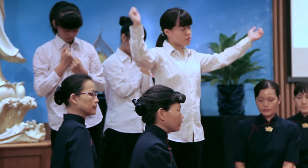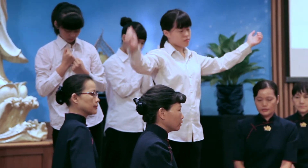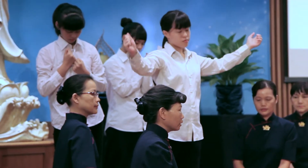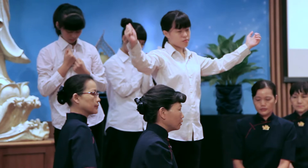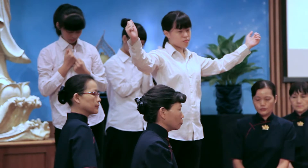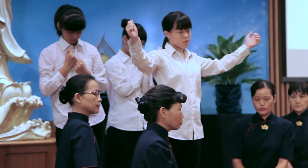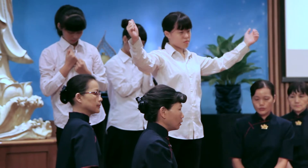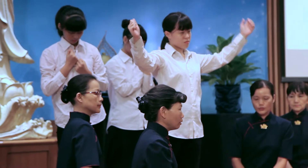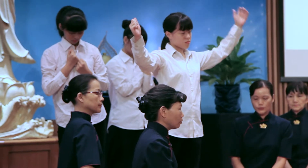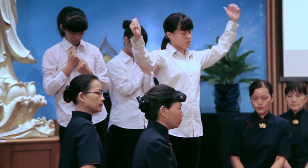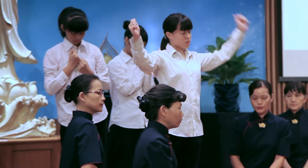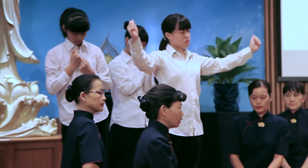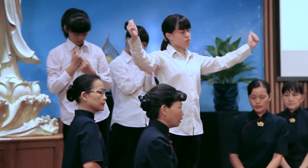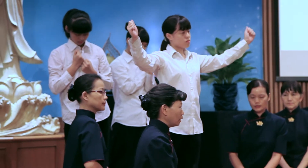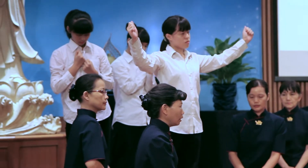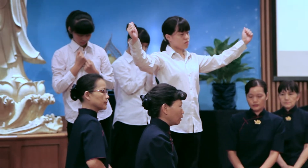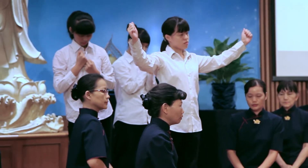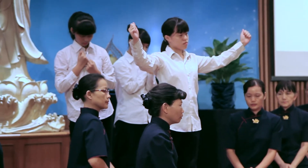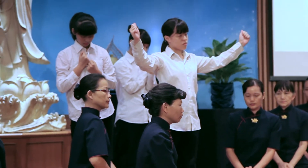身碎骨难回